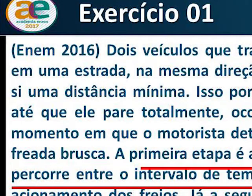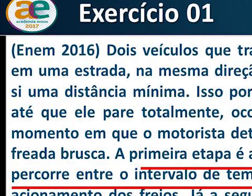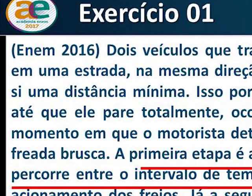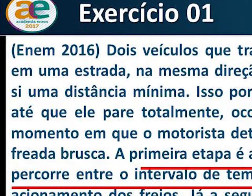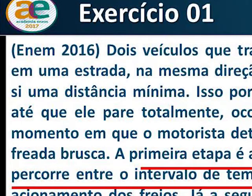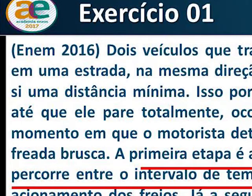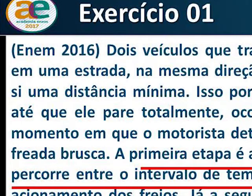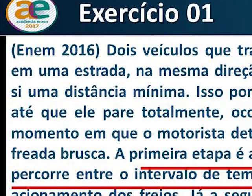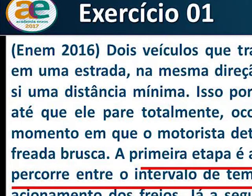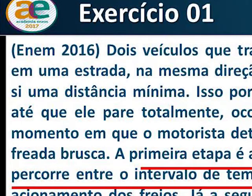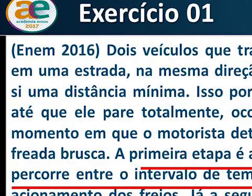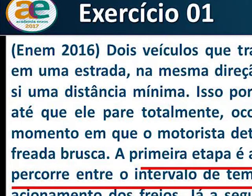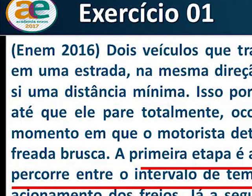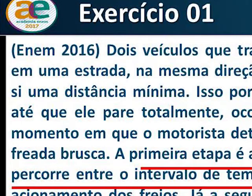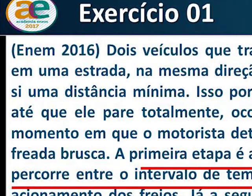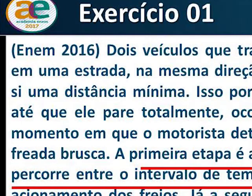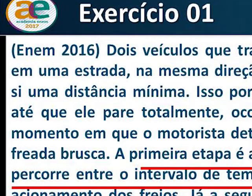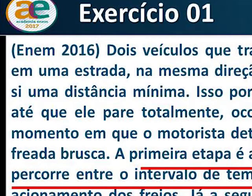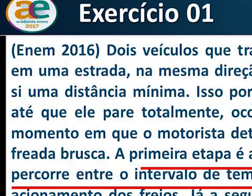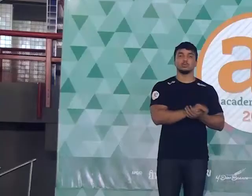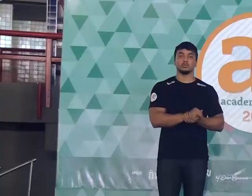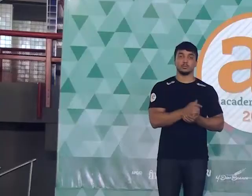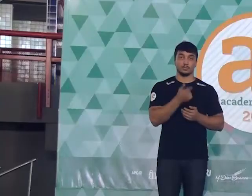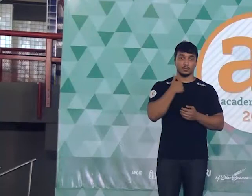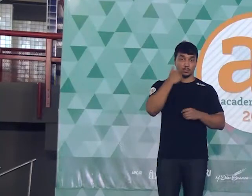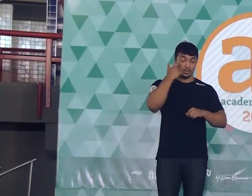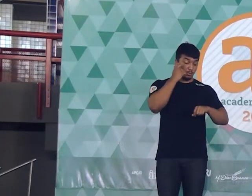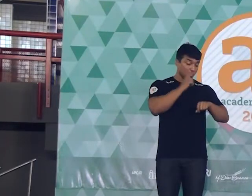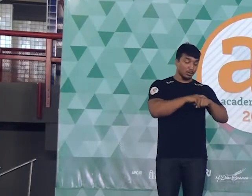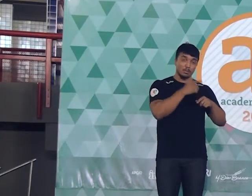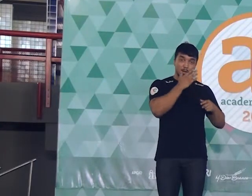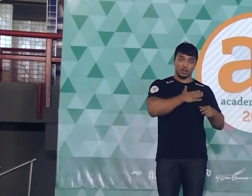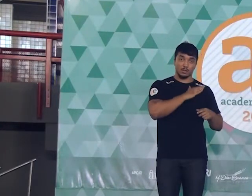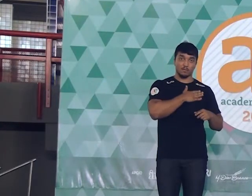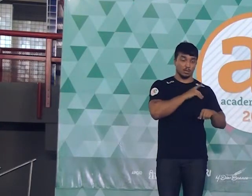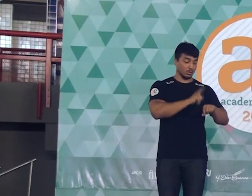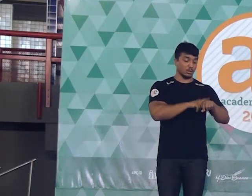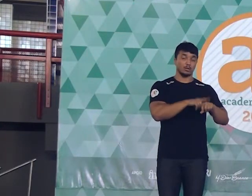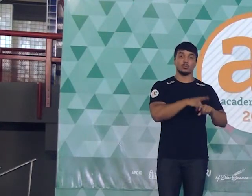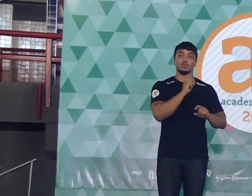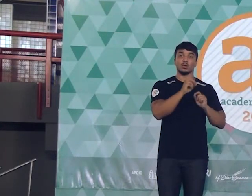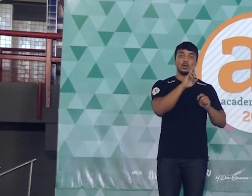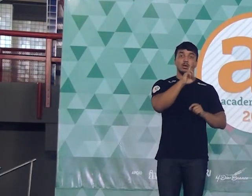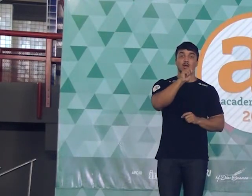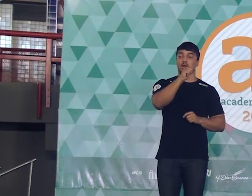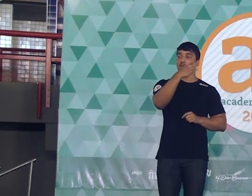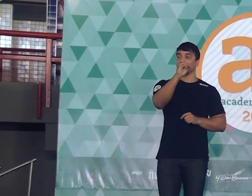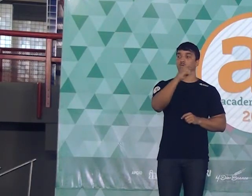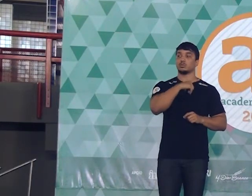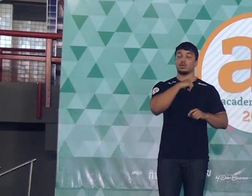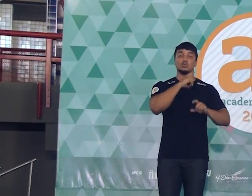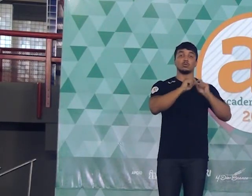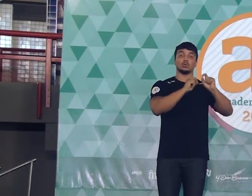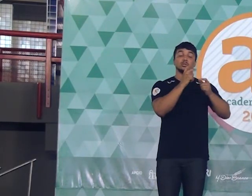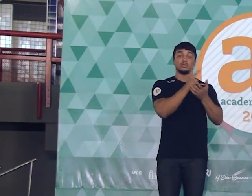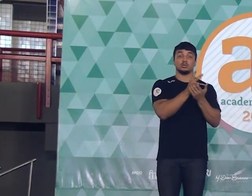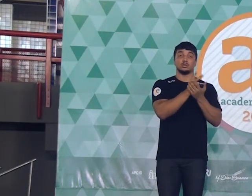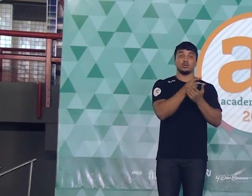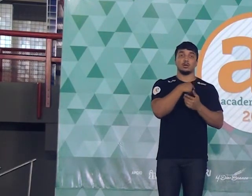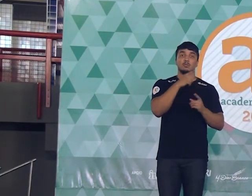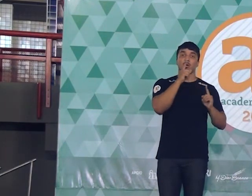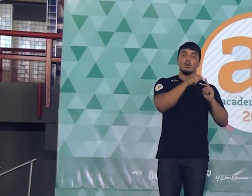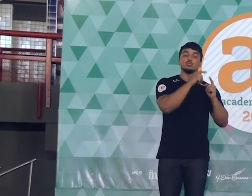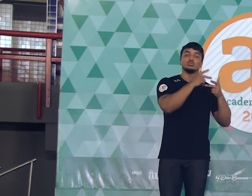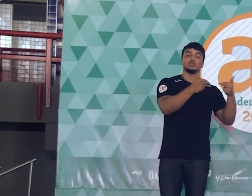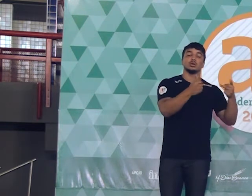consegui agir imediatamente. Então, esse primeiro intervalo de tempo, tempo de reação, a gente sempre fala que o objeto fica